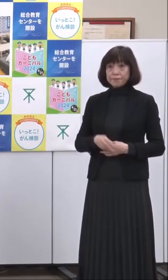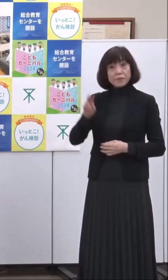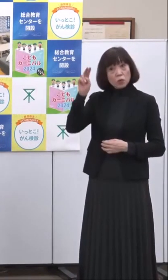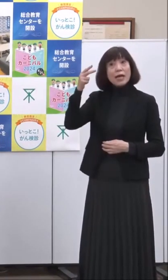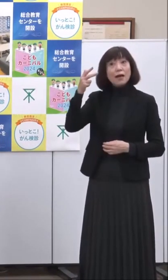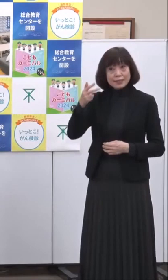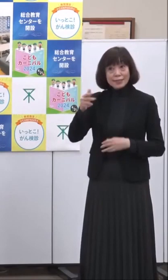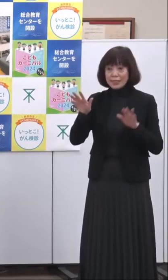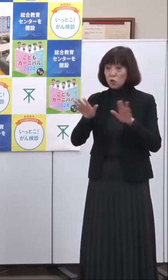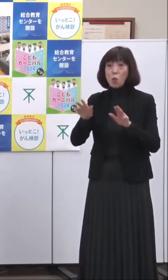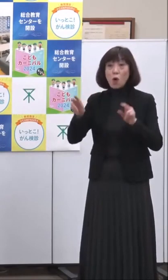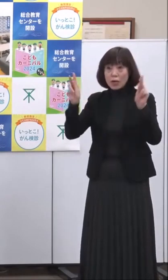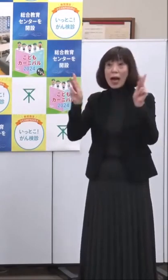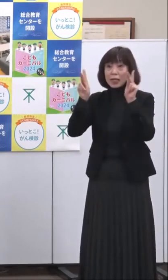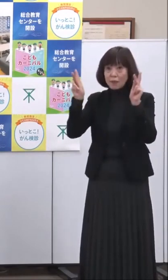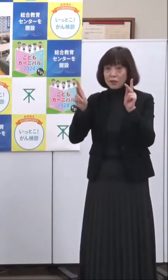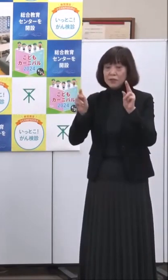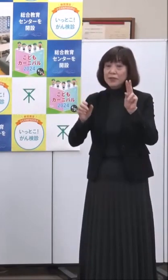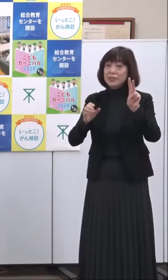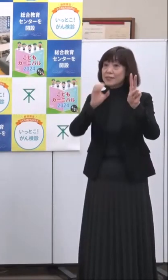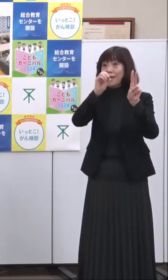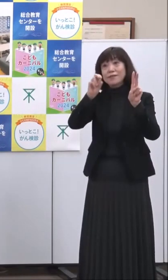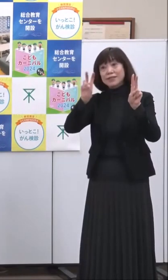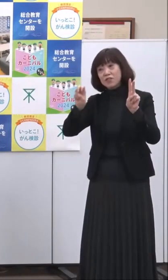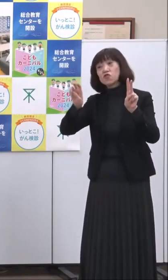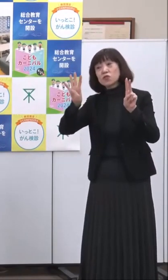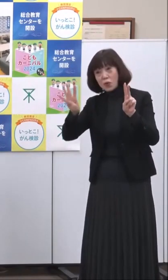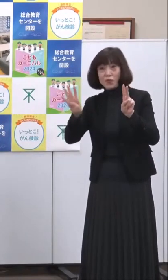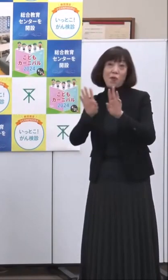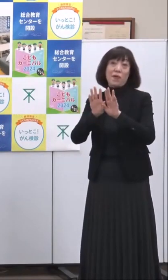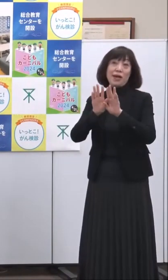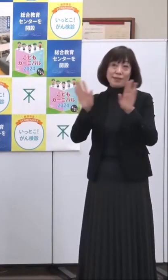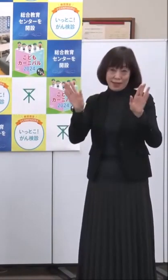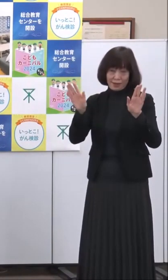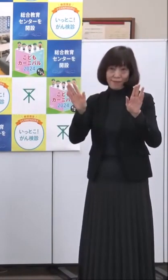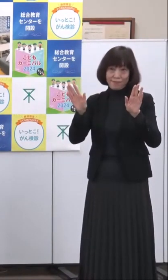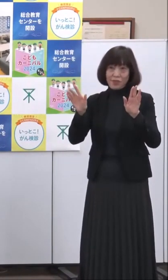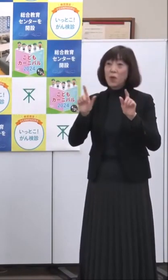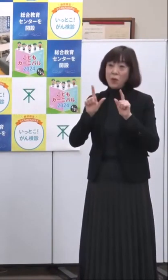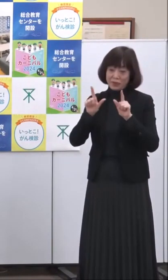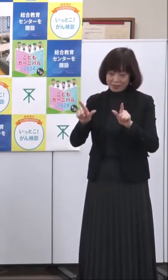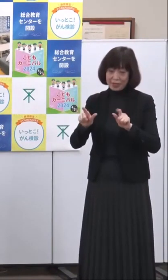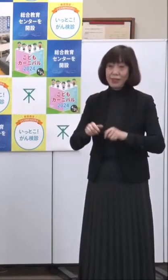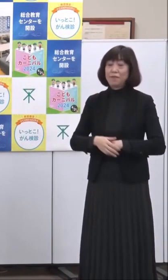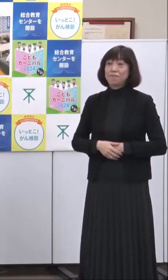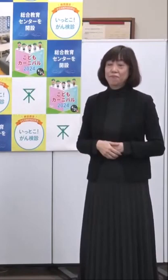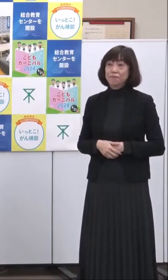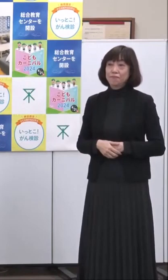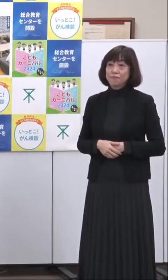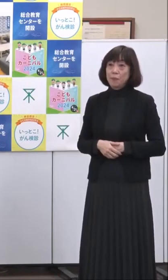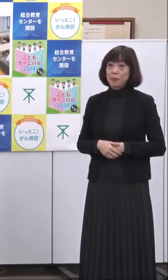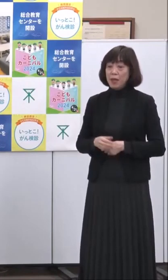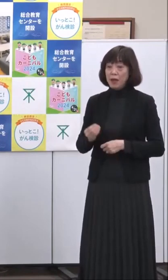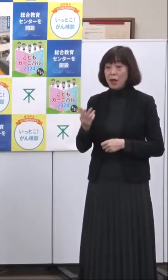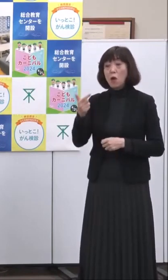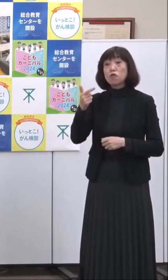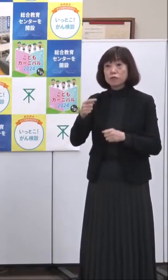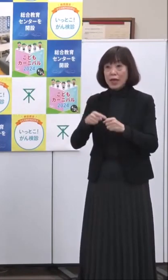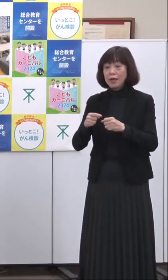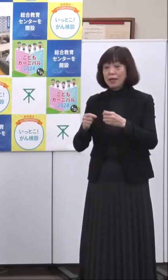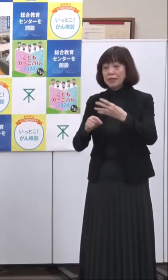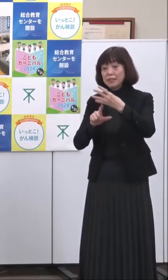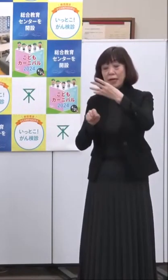大阪市子どもカーニバル2024の開催についてお知らせをいたします。令和6